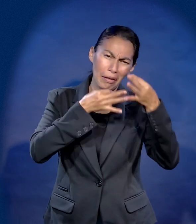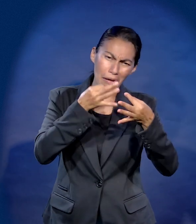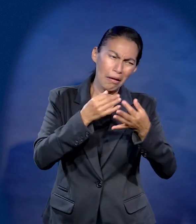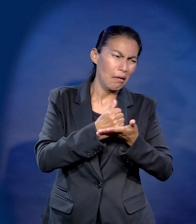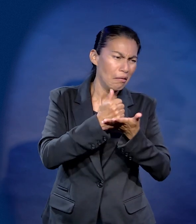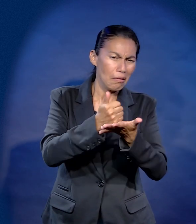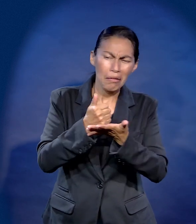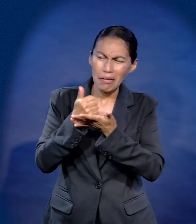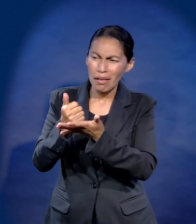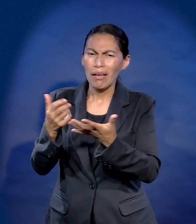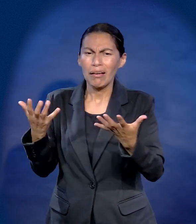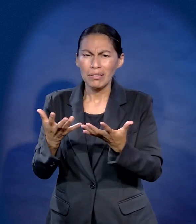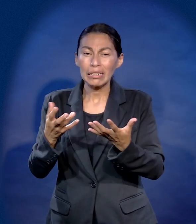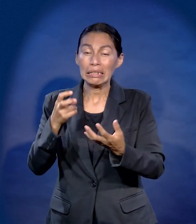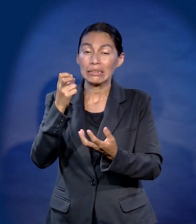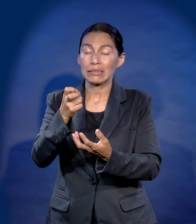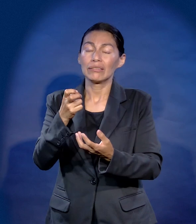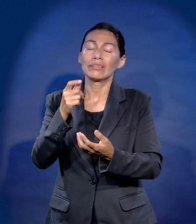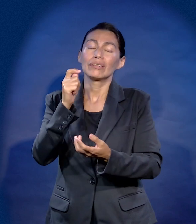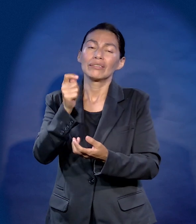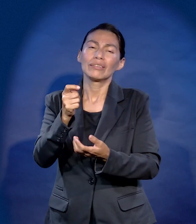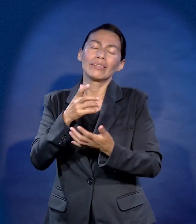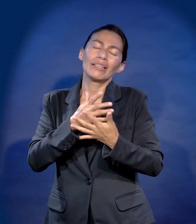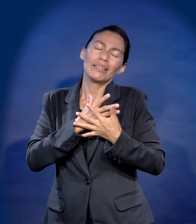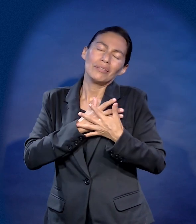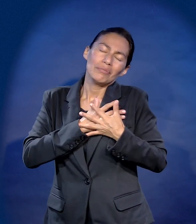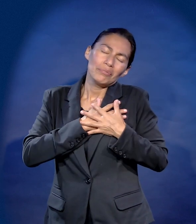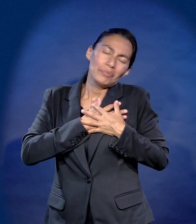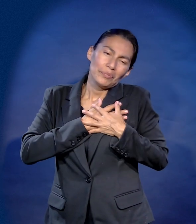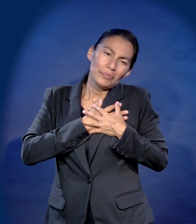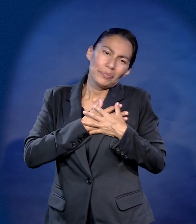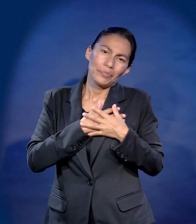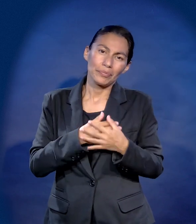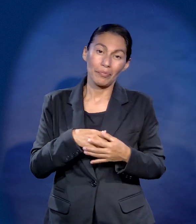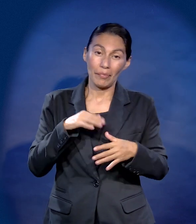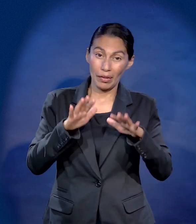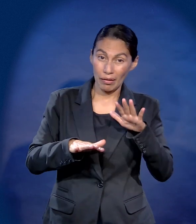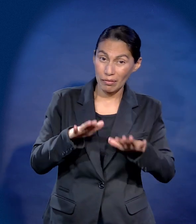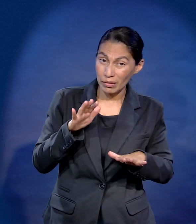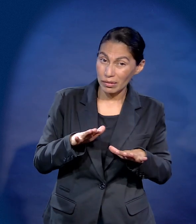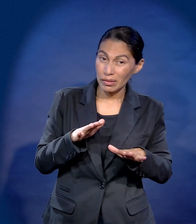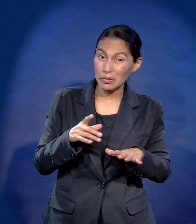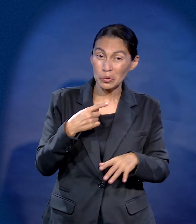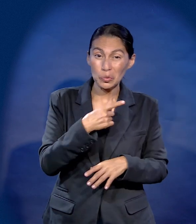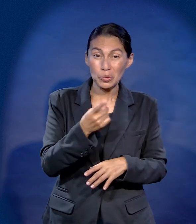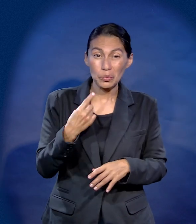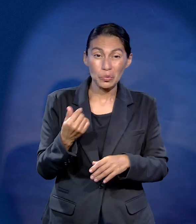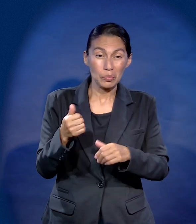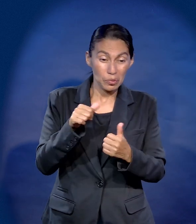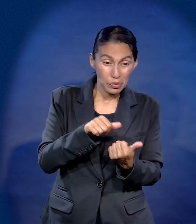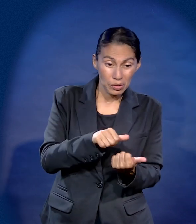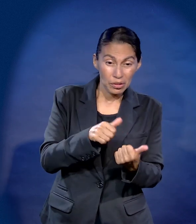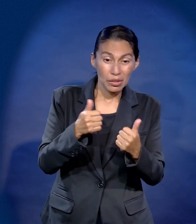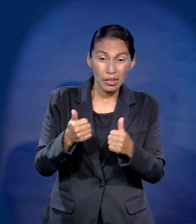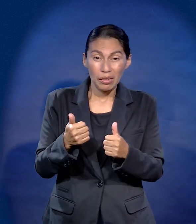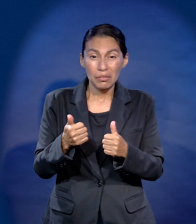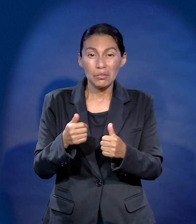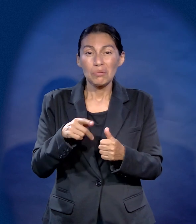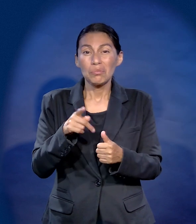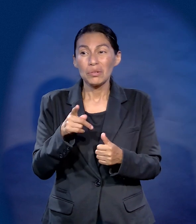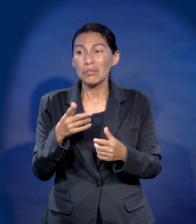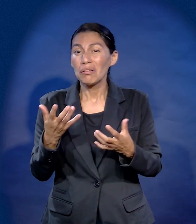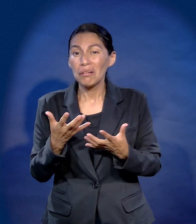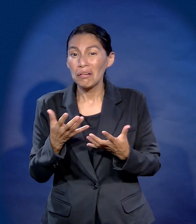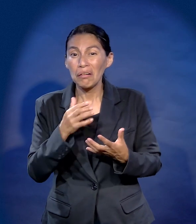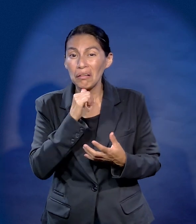es el amor. Cuando no comprendemos eso, aún bautizados, vivimos una vida